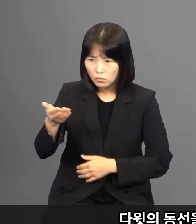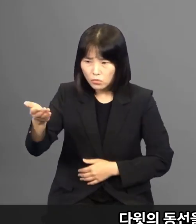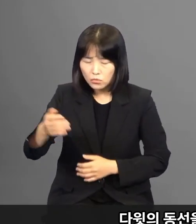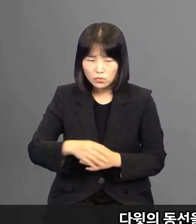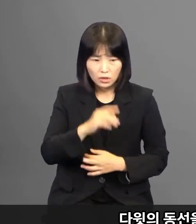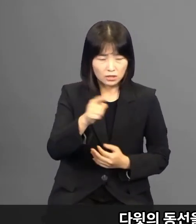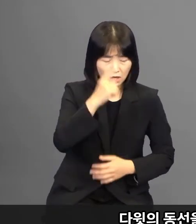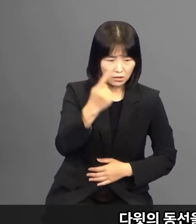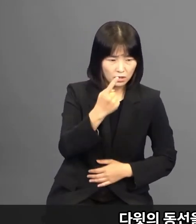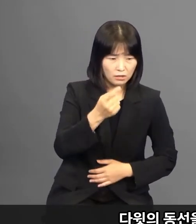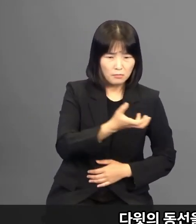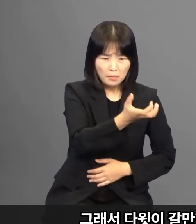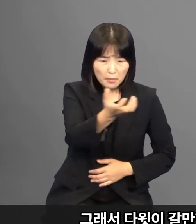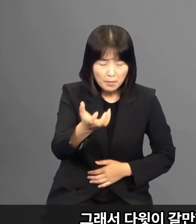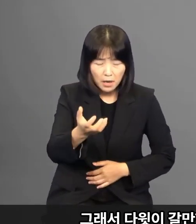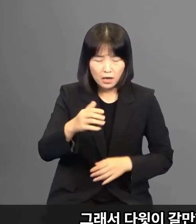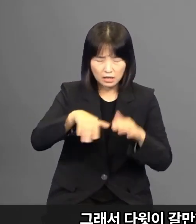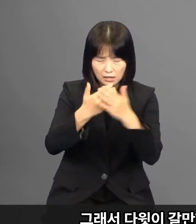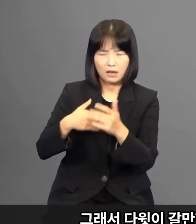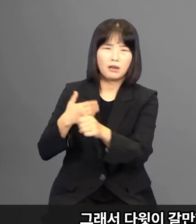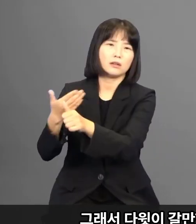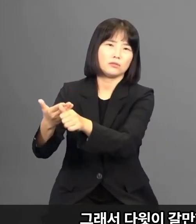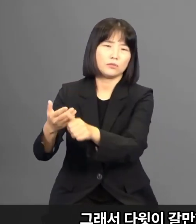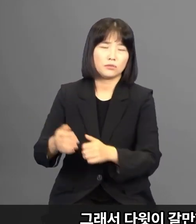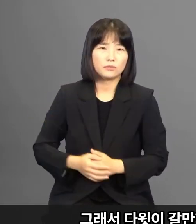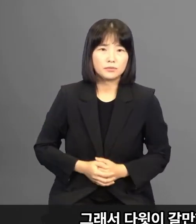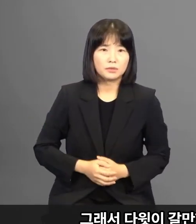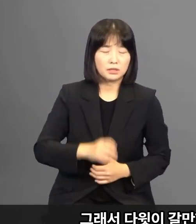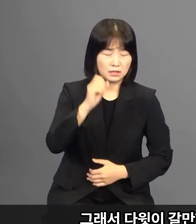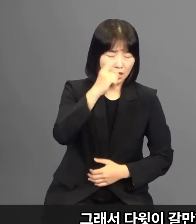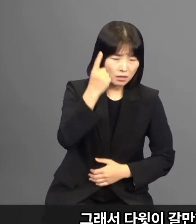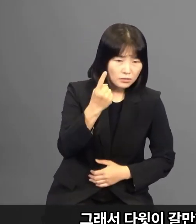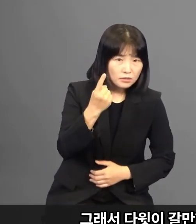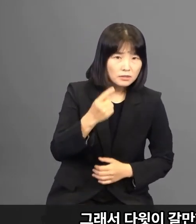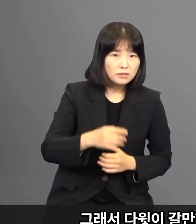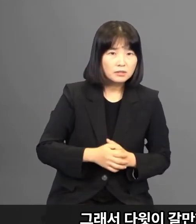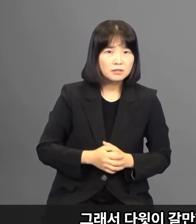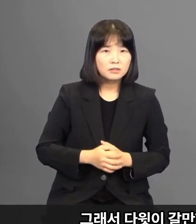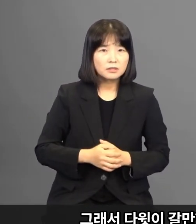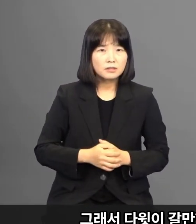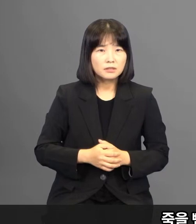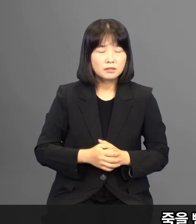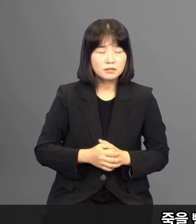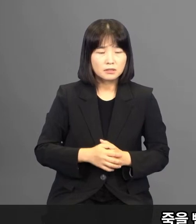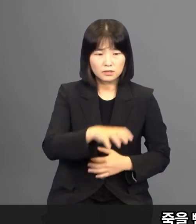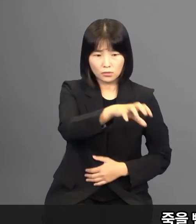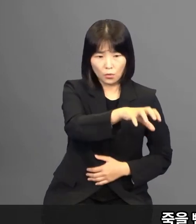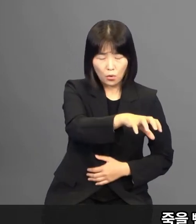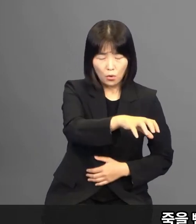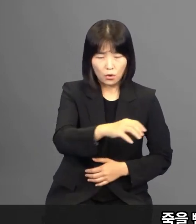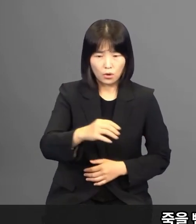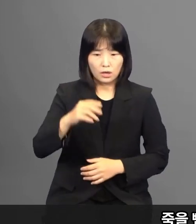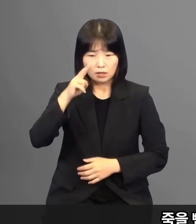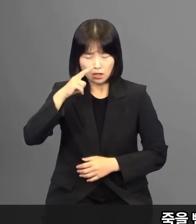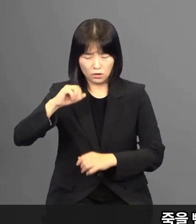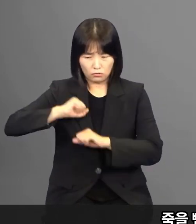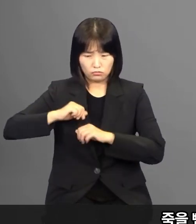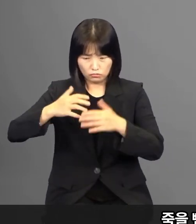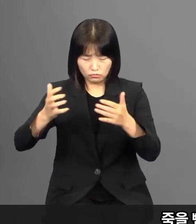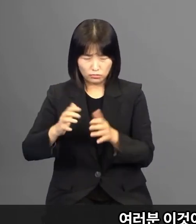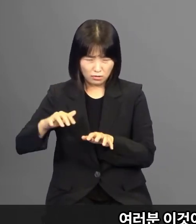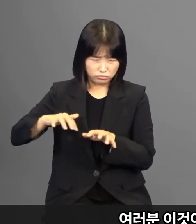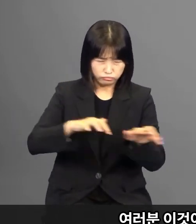다 노출시키는 것입니다. 그래서 다윗이 갈 만한 곳에 또한 사울의 군대가 가서 죽을 뻔한 사건도